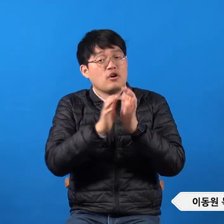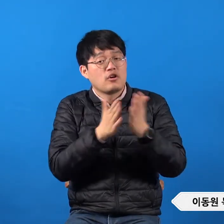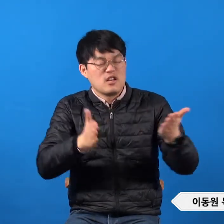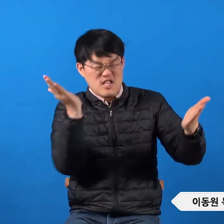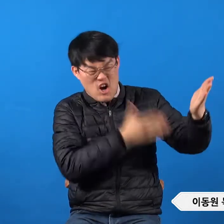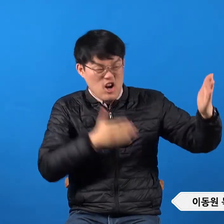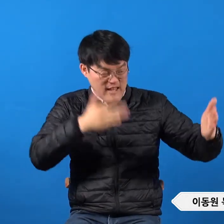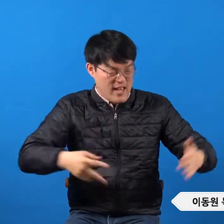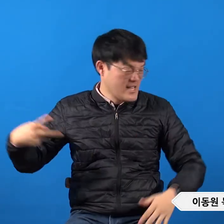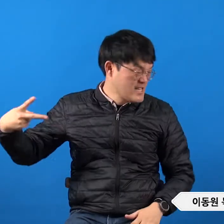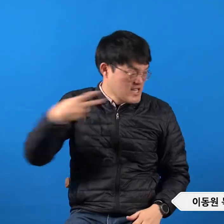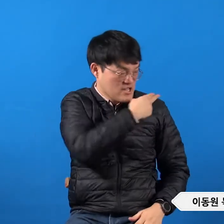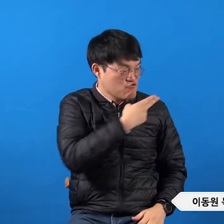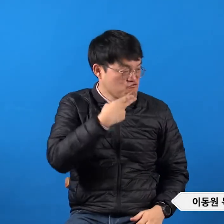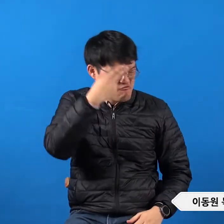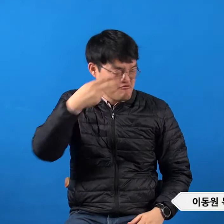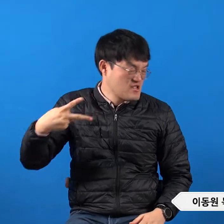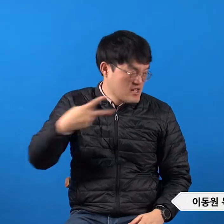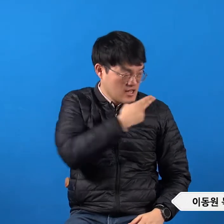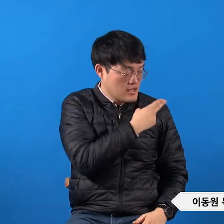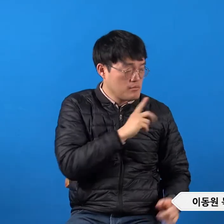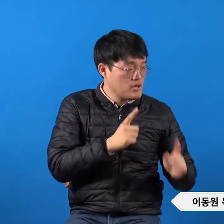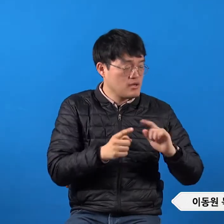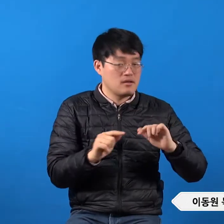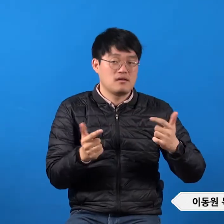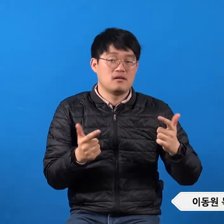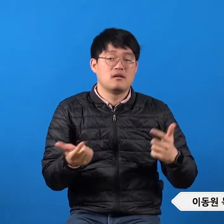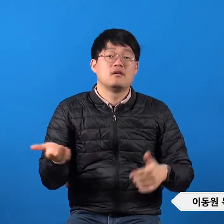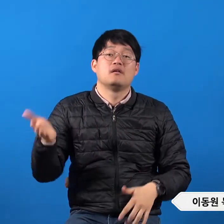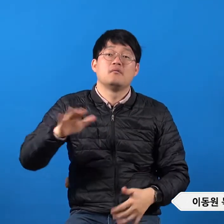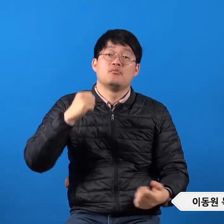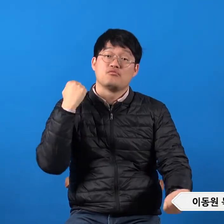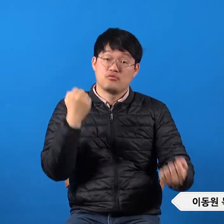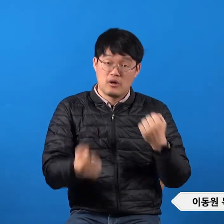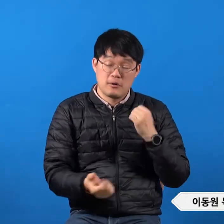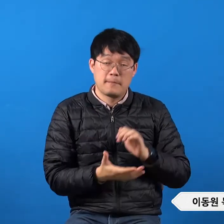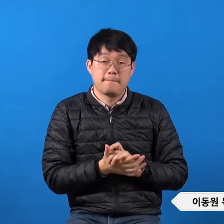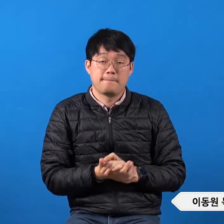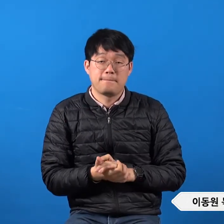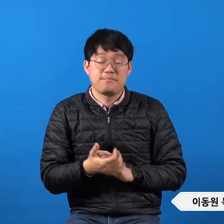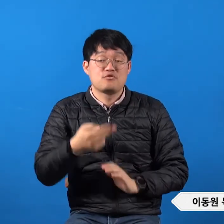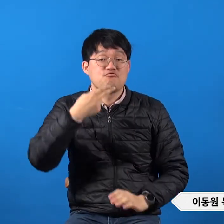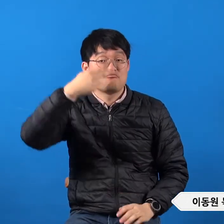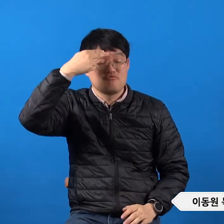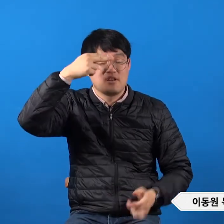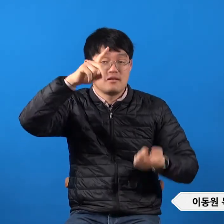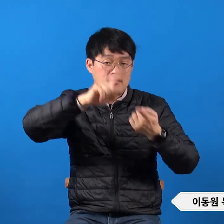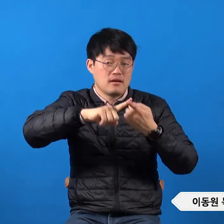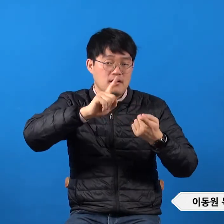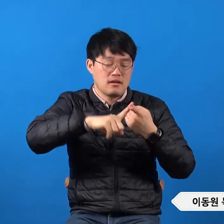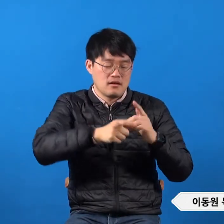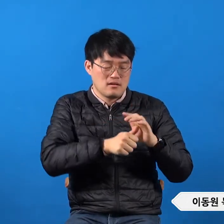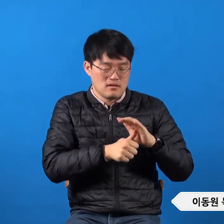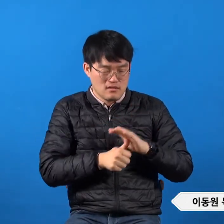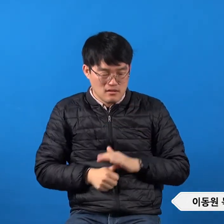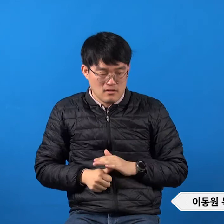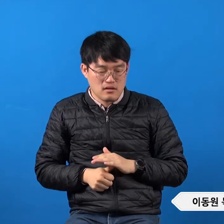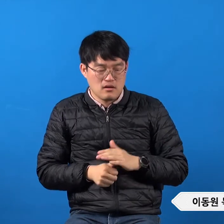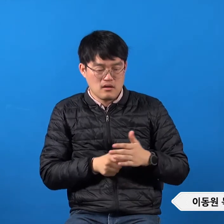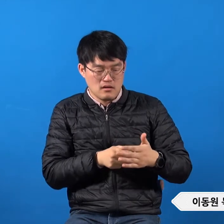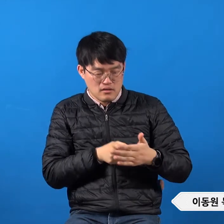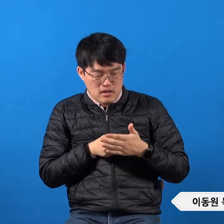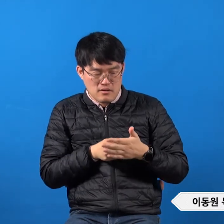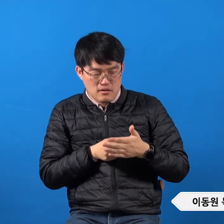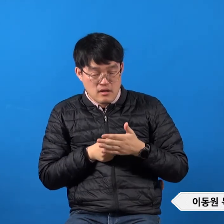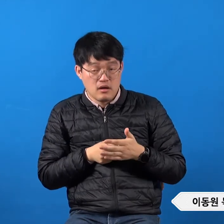절대 금주나 절대 단주를 말하는 것은 아니에요. 나 그럼에도 불구하고 술에 대한 절제의 명령은